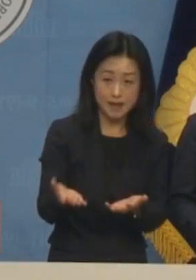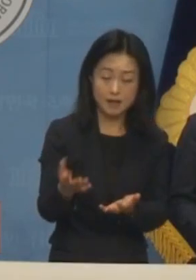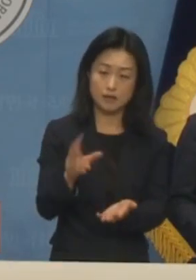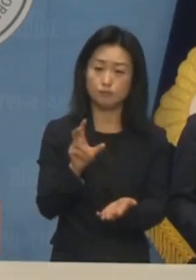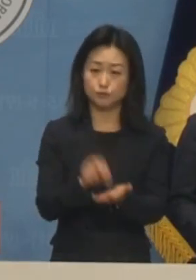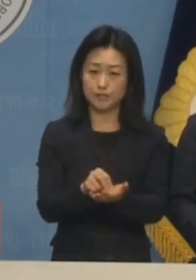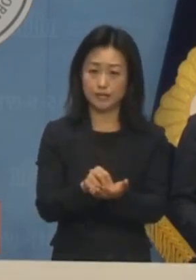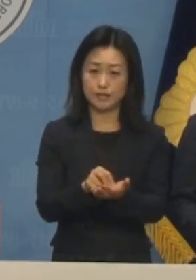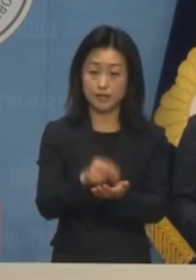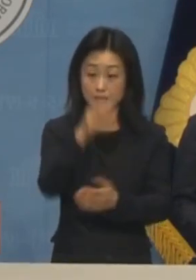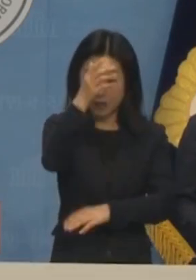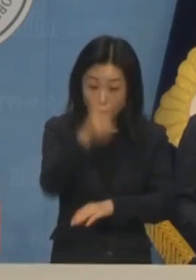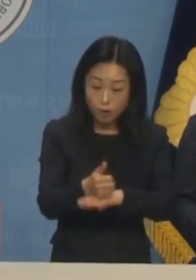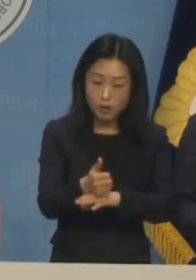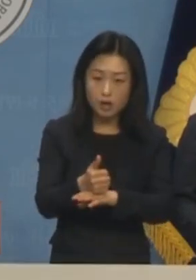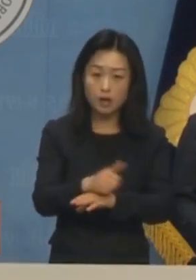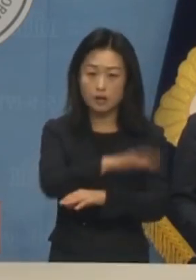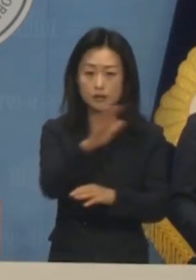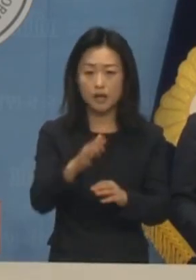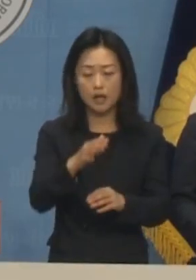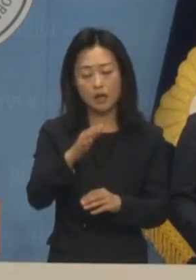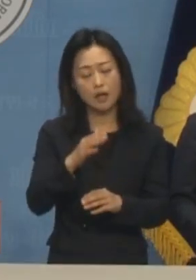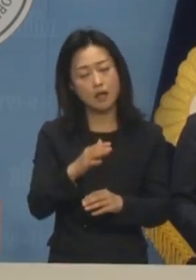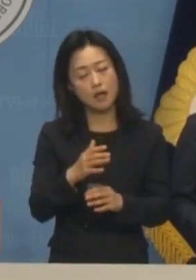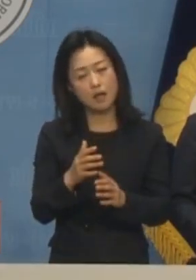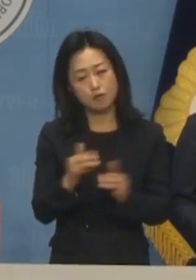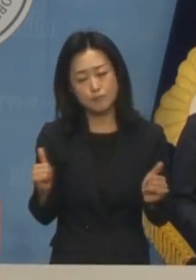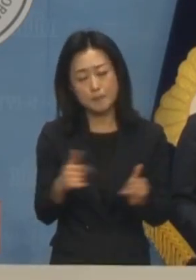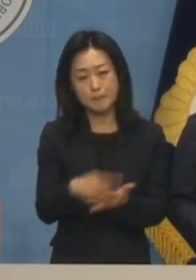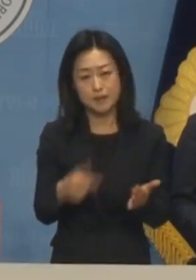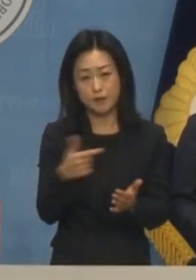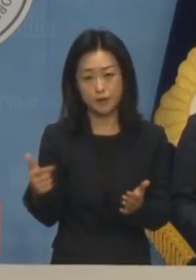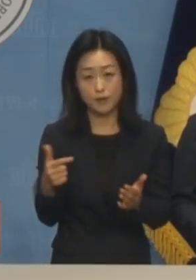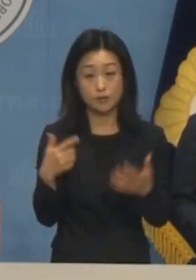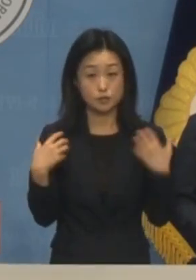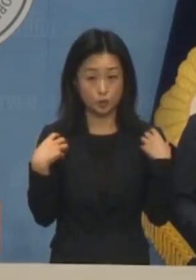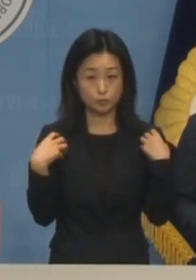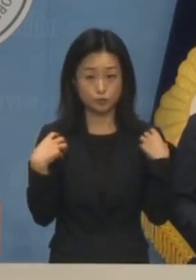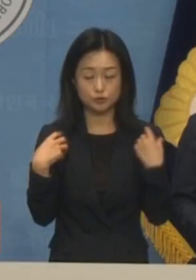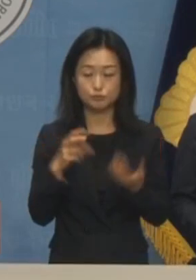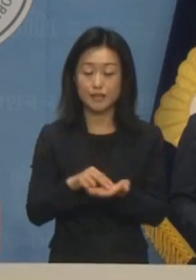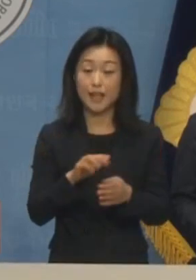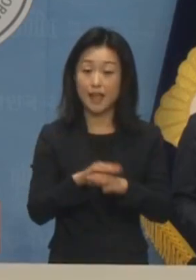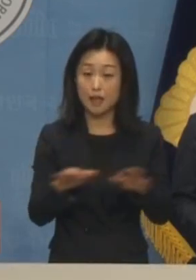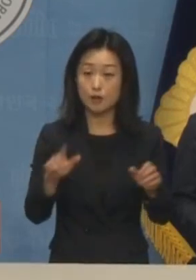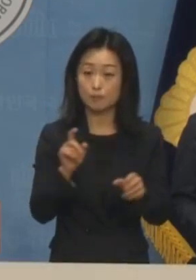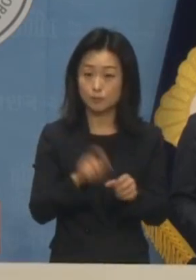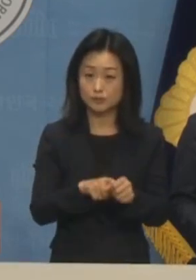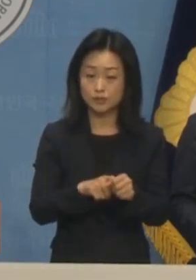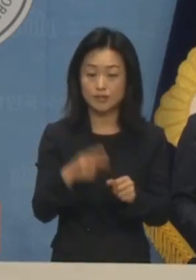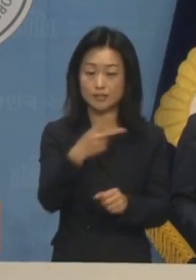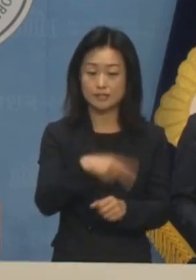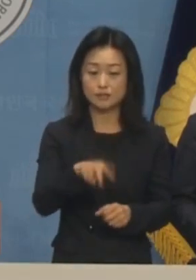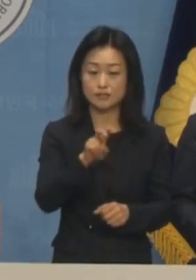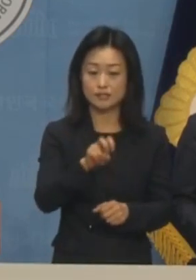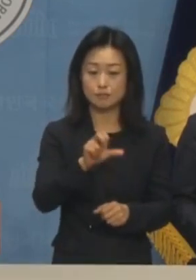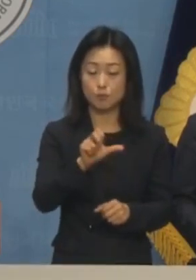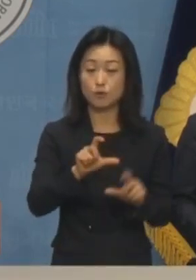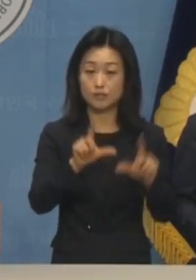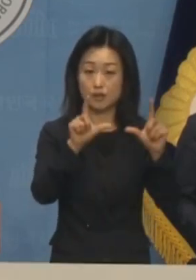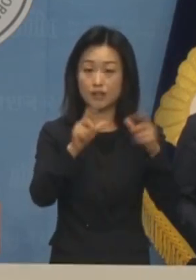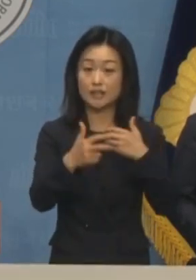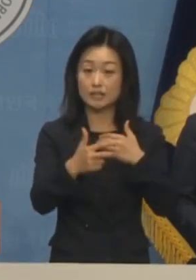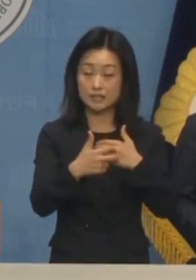외면한 결과입니다. 정부는 이러한 상황을 타개하겠다고 2025년